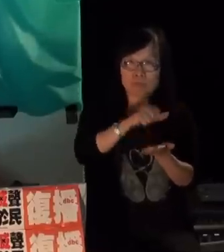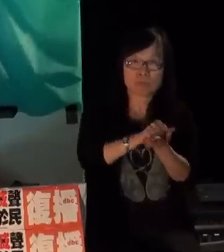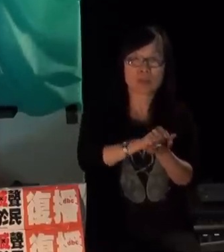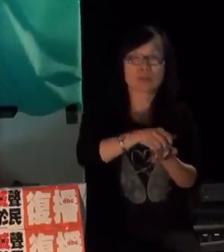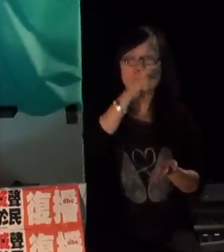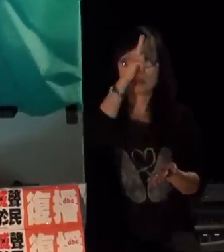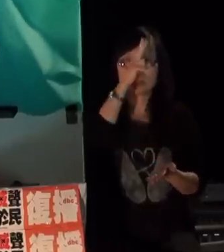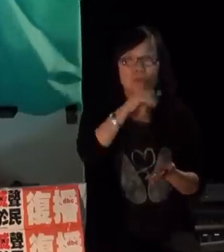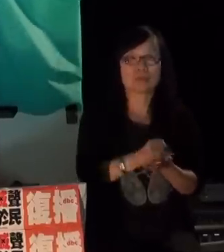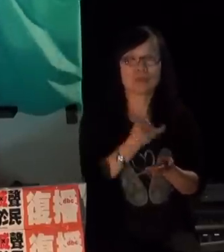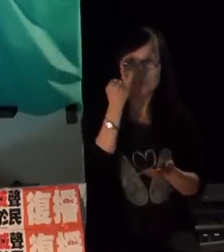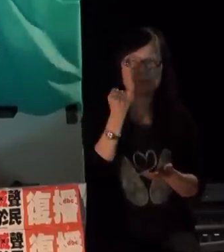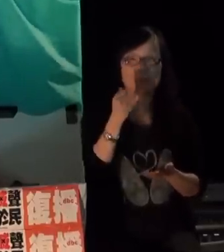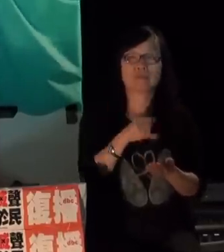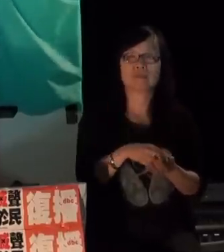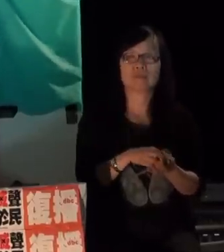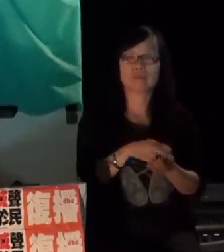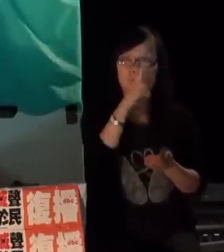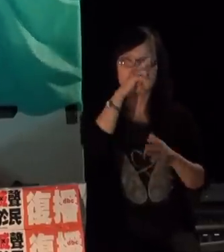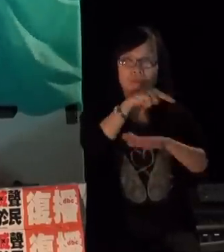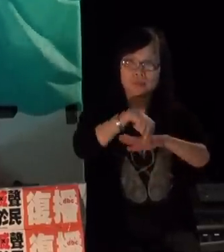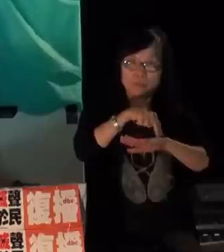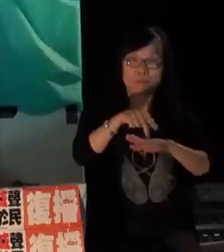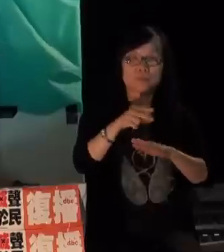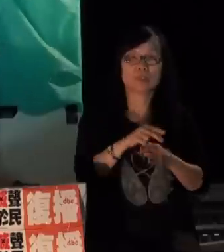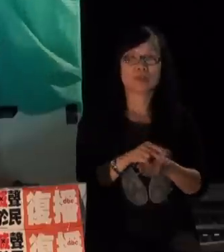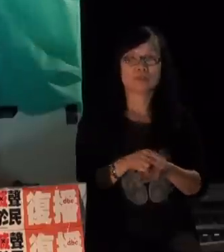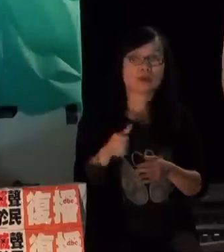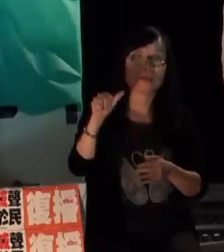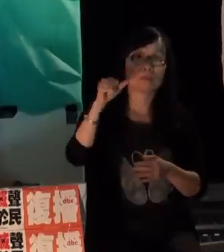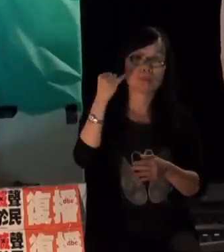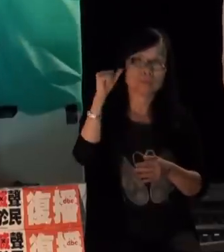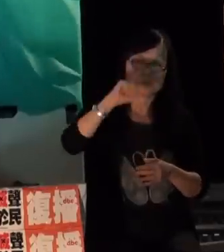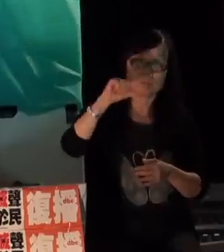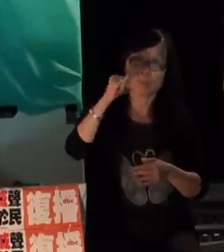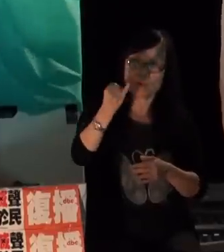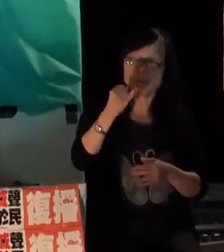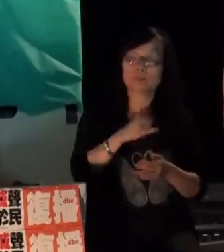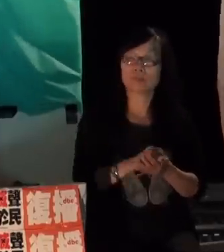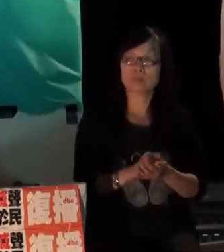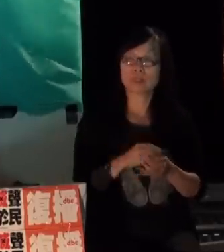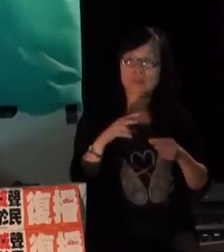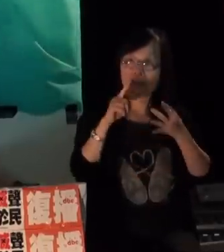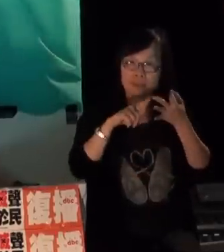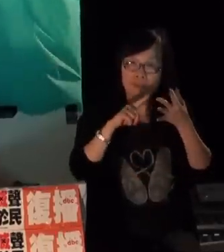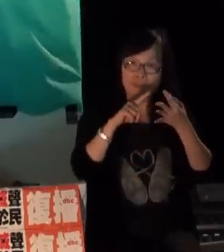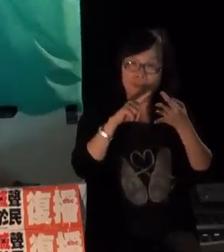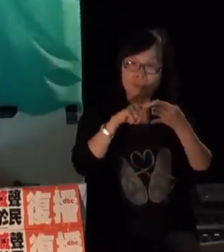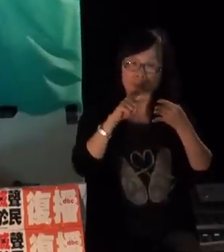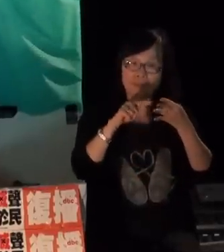橫，一個腐敗嘅制度，選一啲腐敗嘅人，又令個制度更腐敗嘅時候，第四權即係